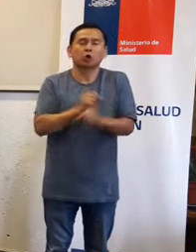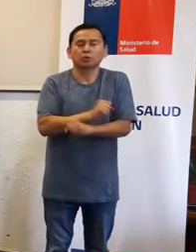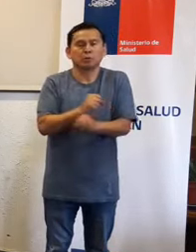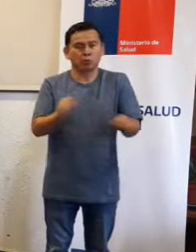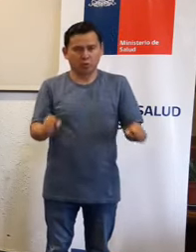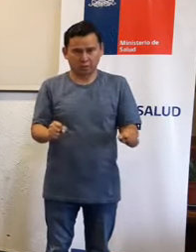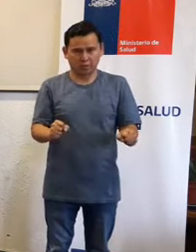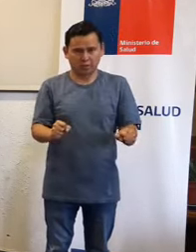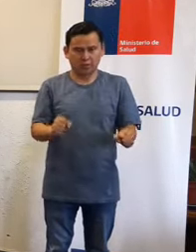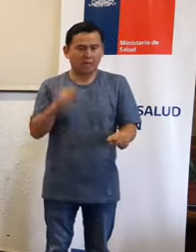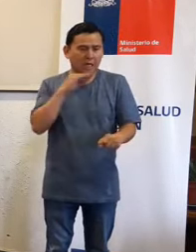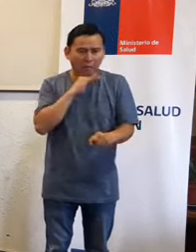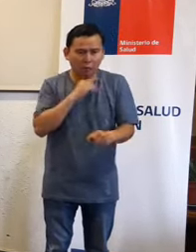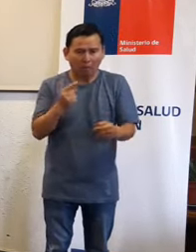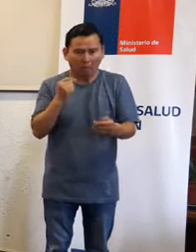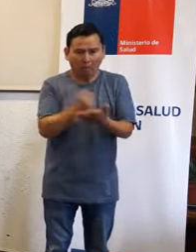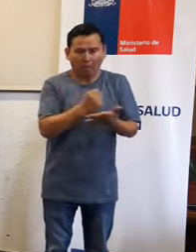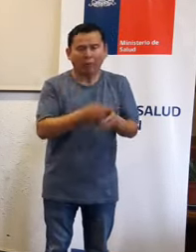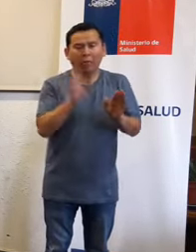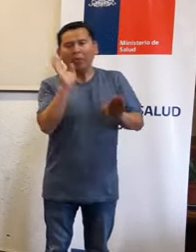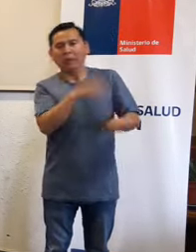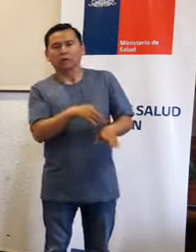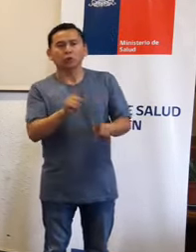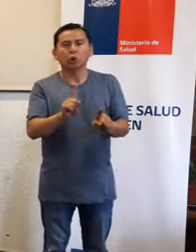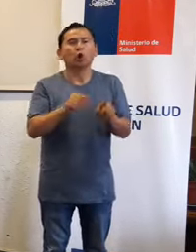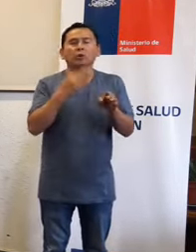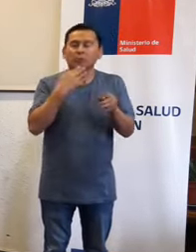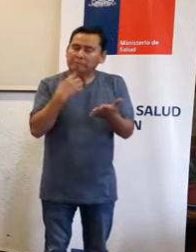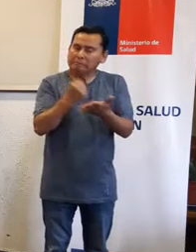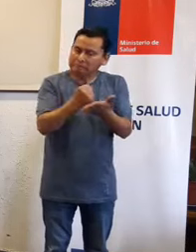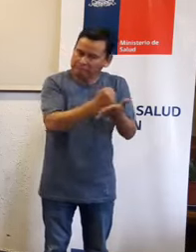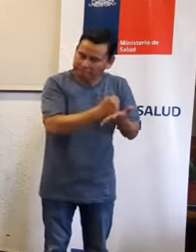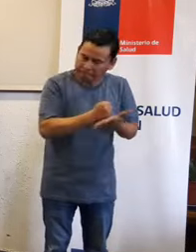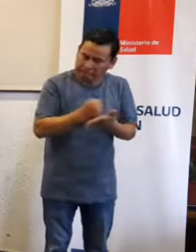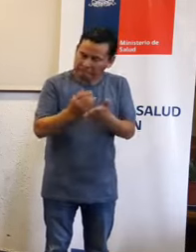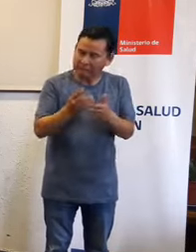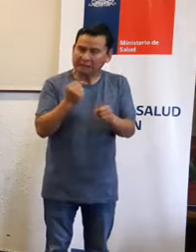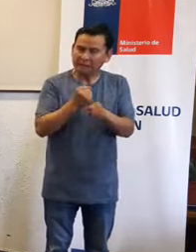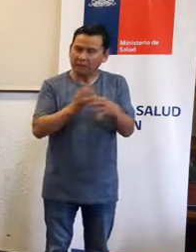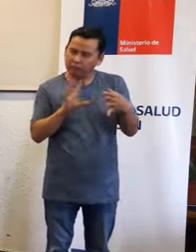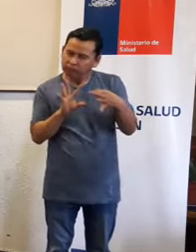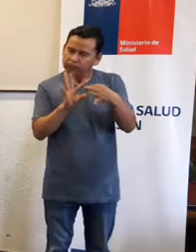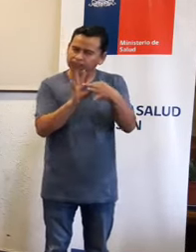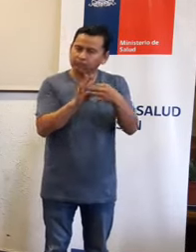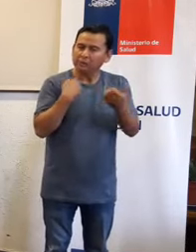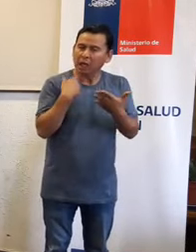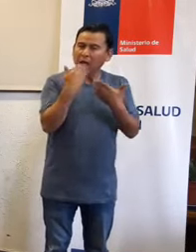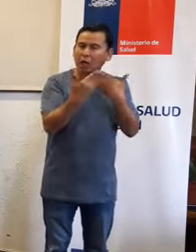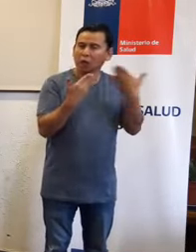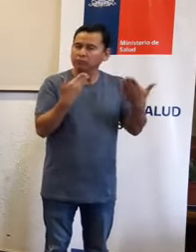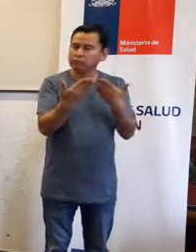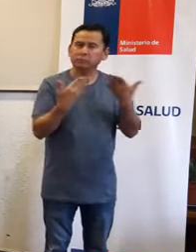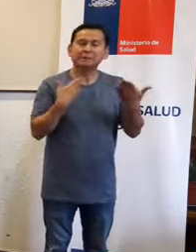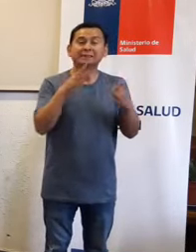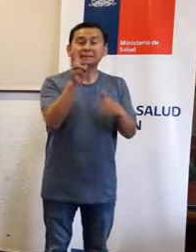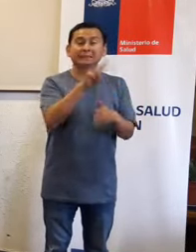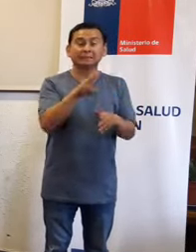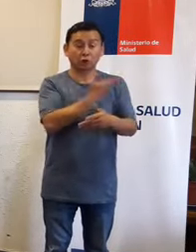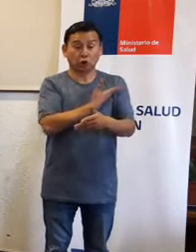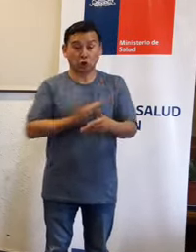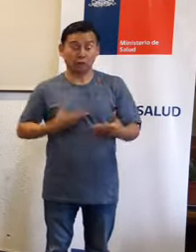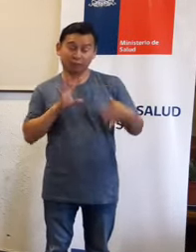saltar. Tenemos que realizarlos de la misma forma. Sin perjuicio de ello, en un trabajo colaborativo entre el Servicio San Lugo, el gobierno